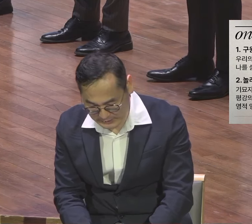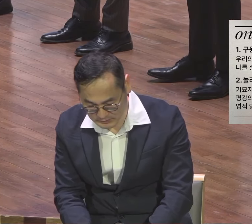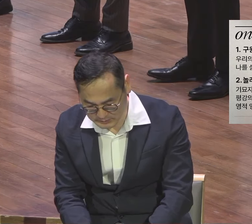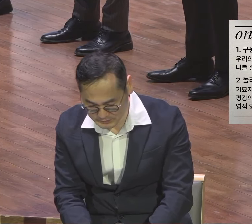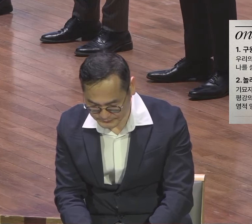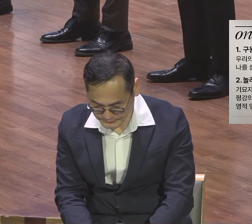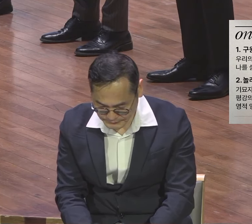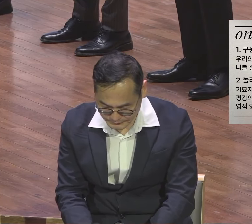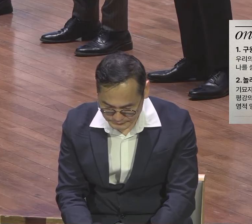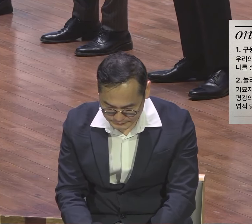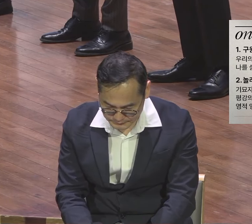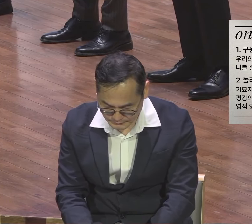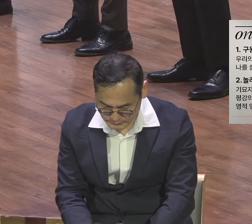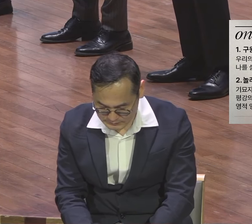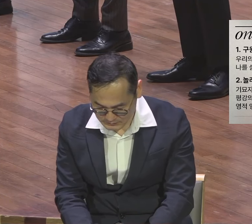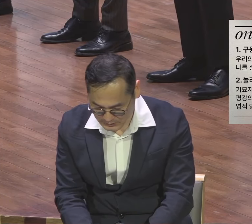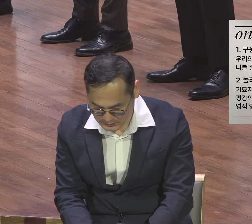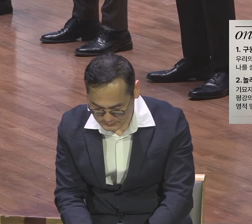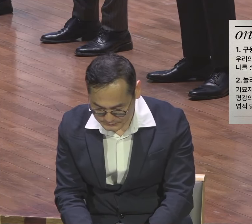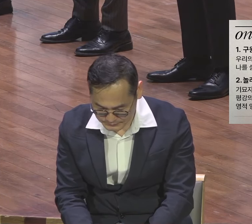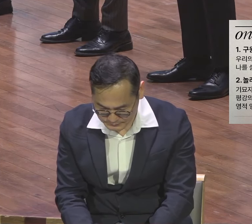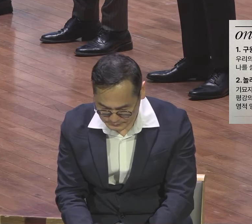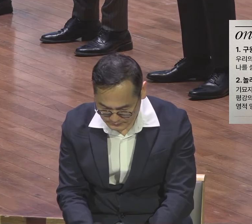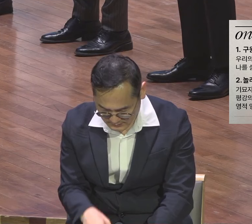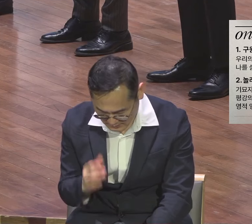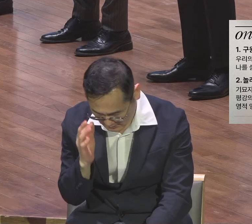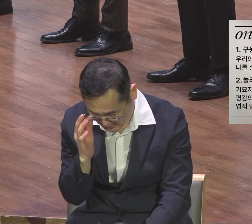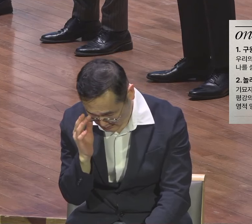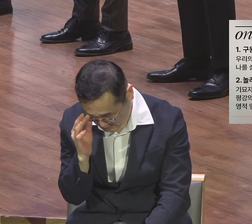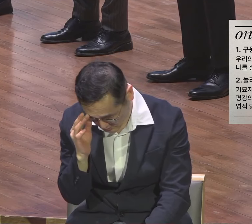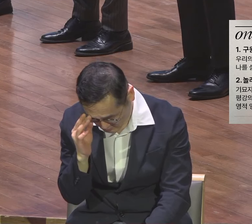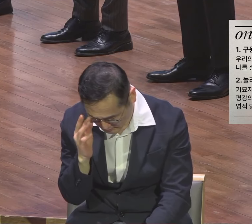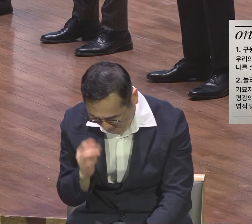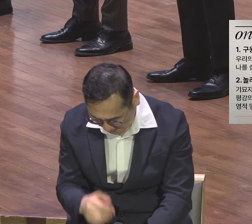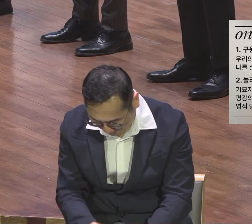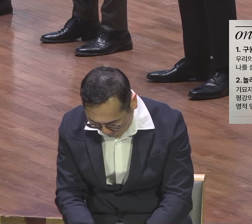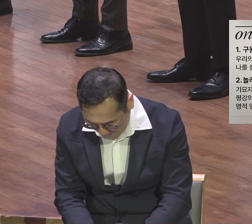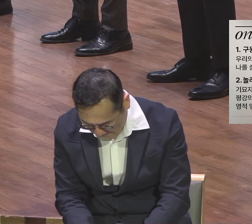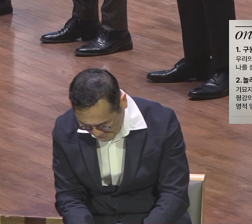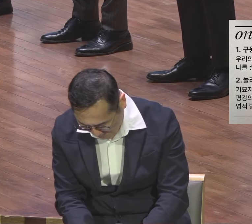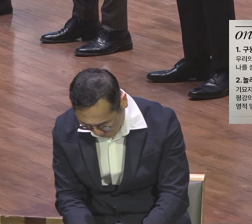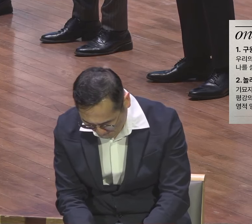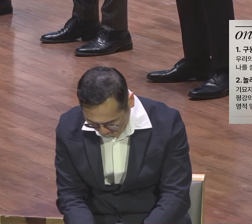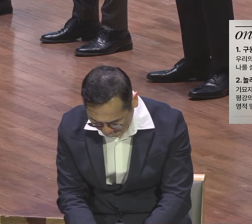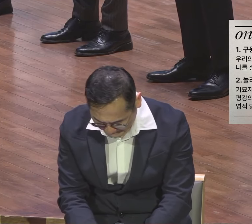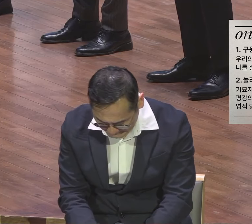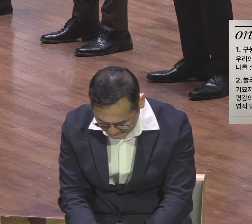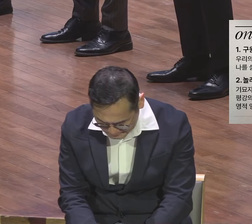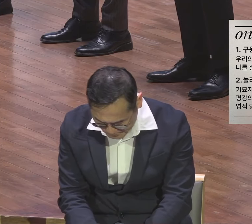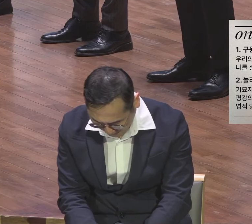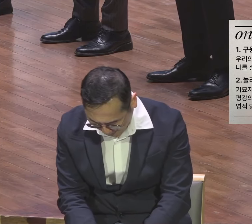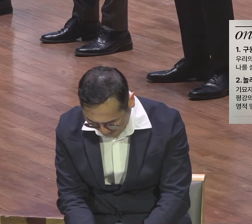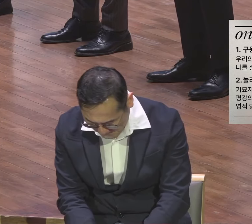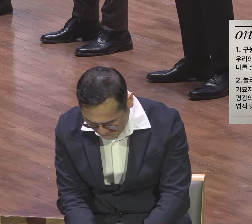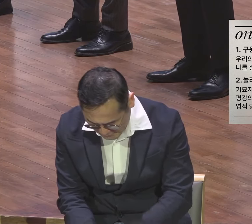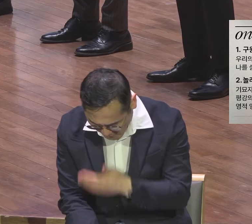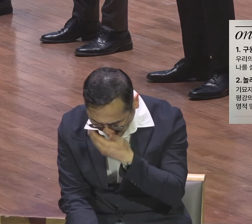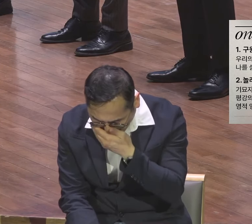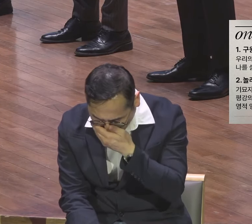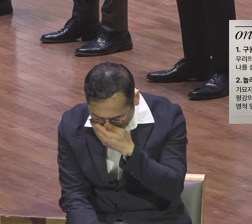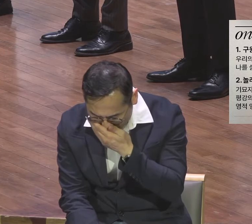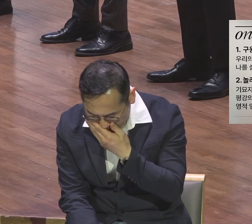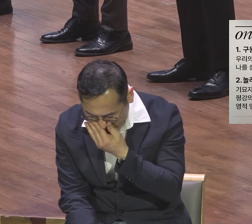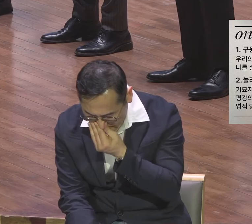성도들이 하나님의 열심을 경계하시고 하나님의 열심이 나를 포기하지 않으시고 하나님의 열심이 나의 간구를